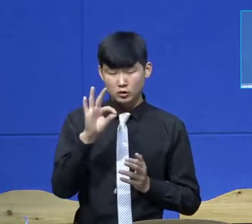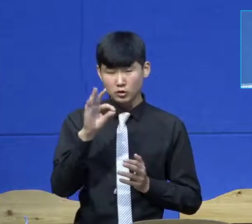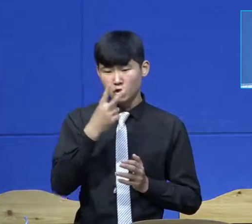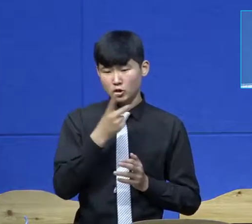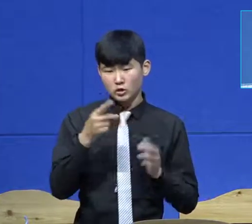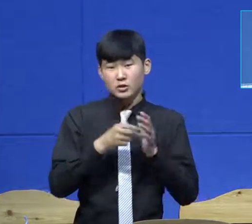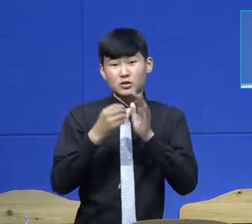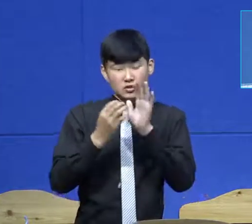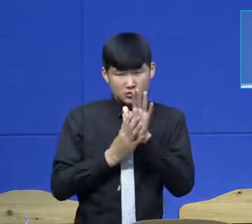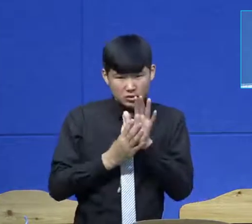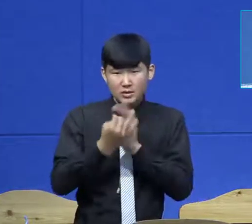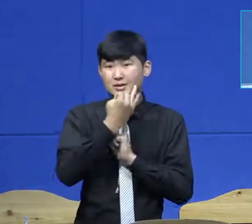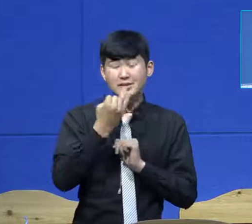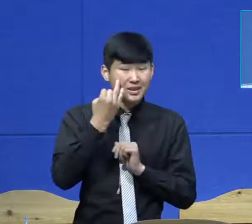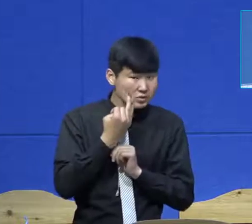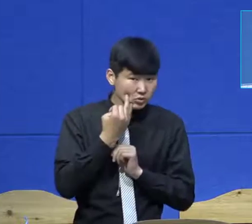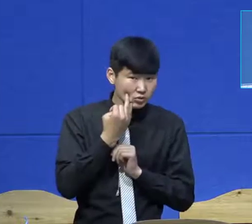Тоолог 21-9 дээр Израильчууд цөлд